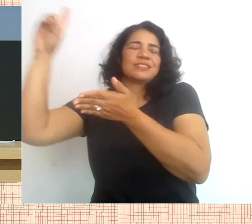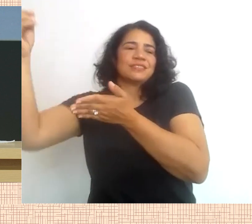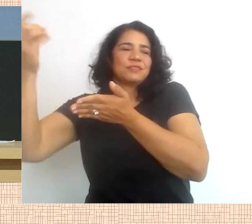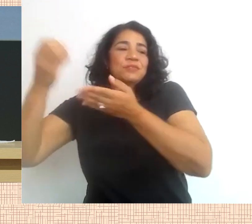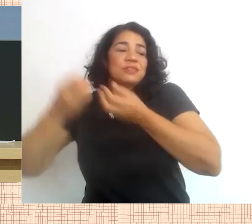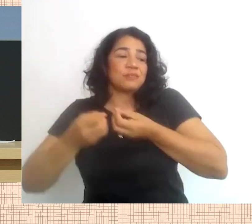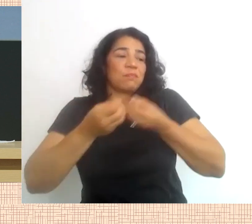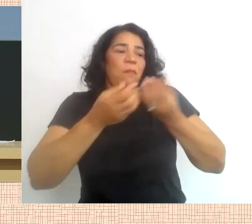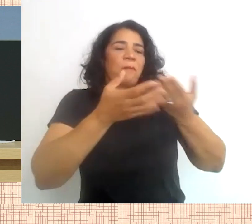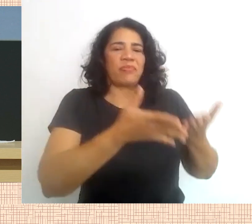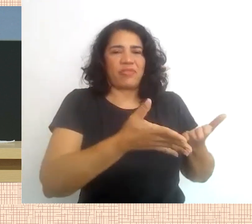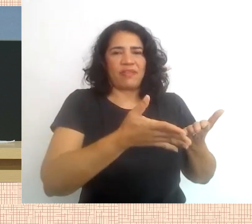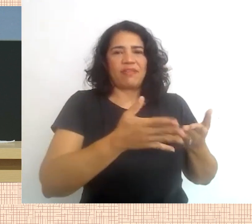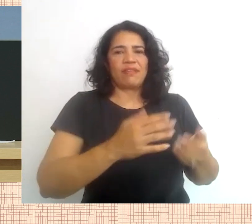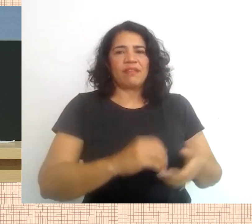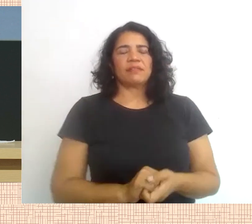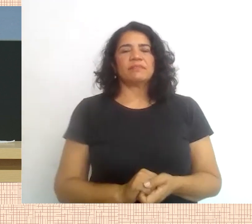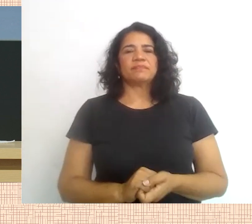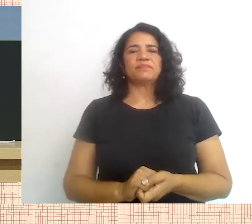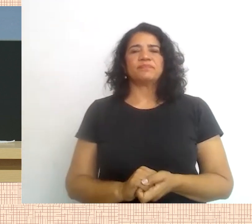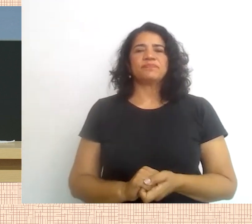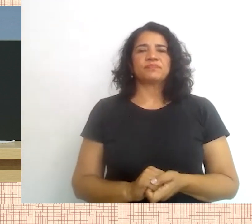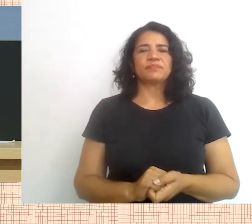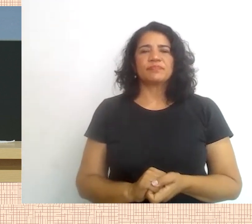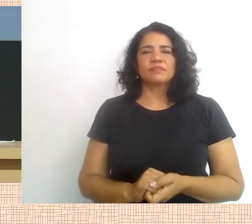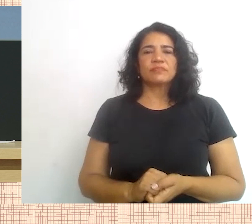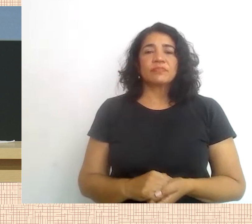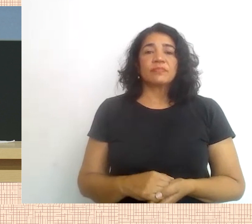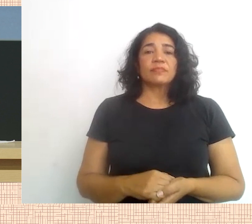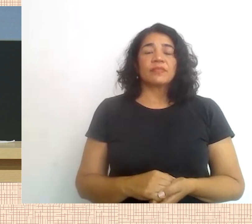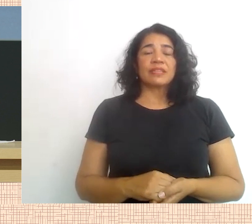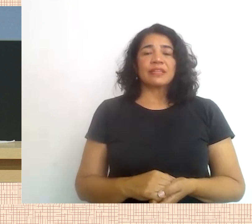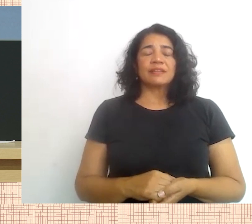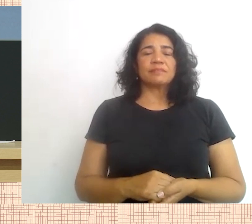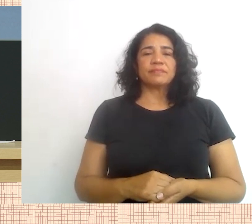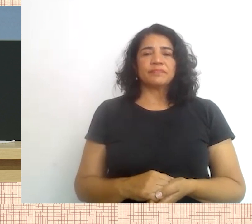Então, o apóstolo, ele não tem